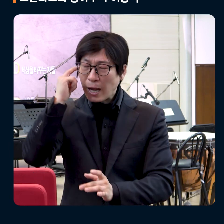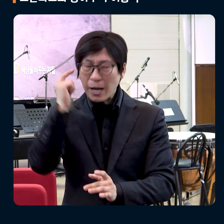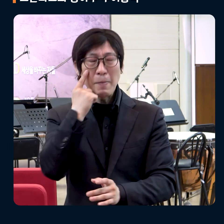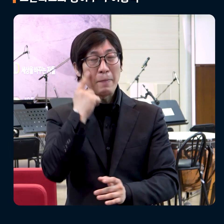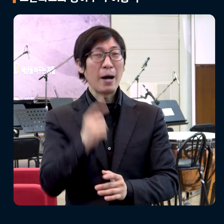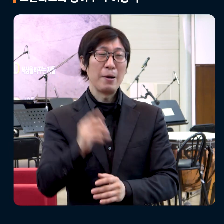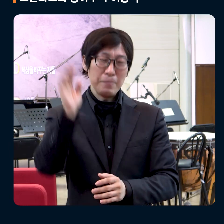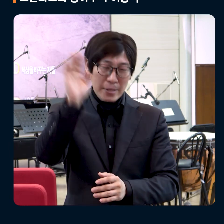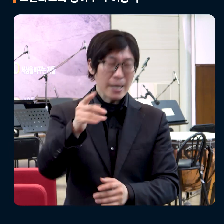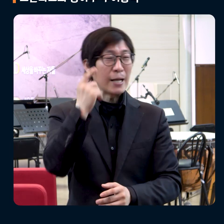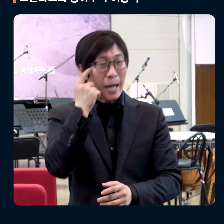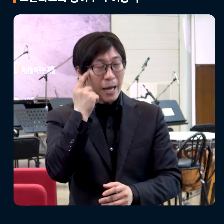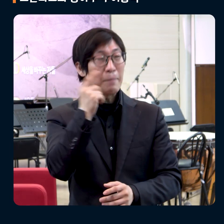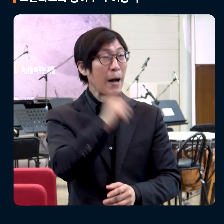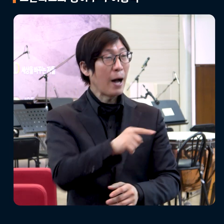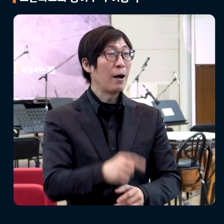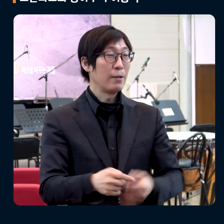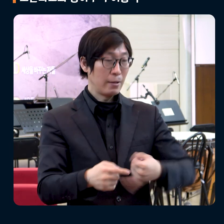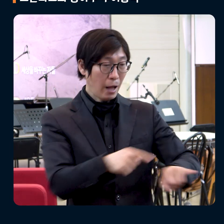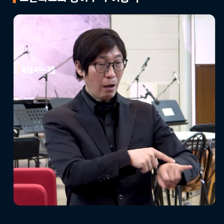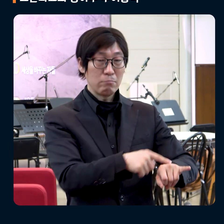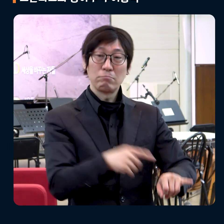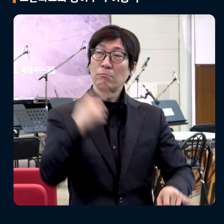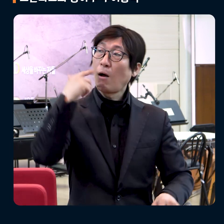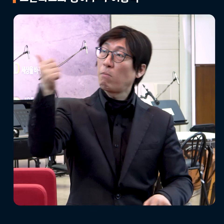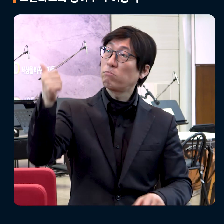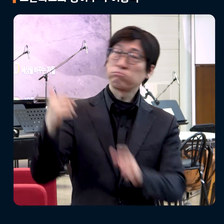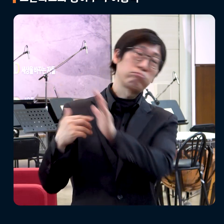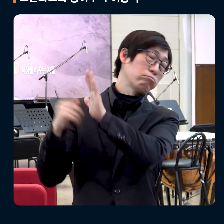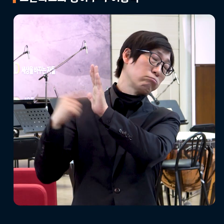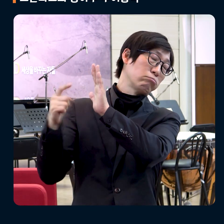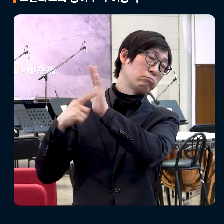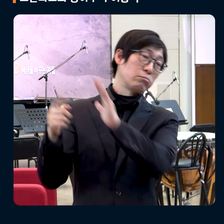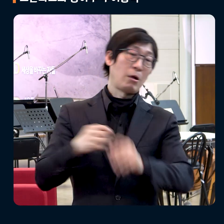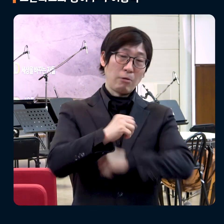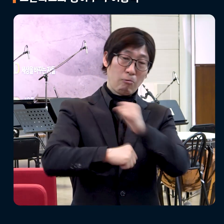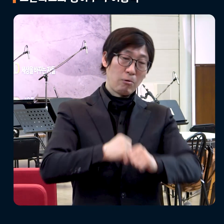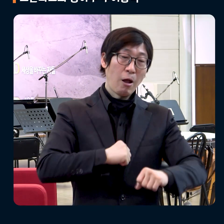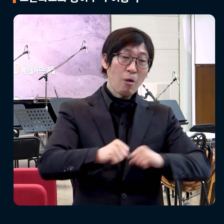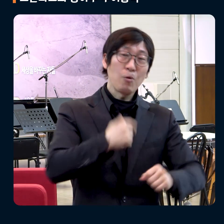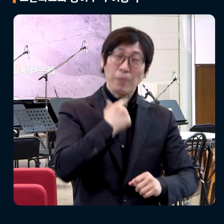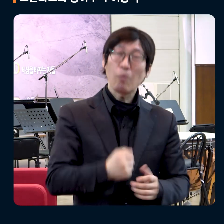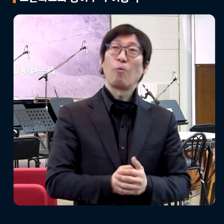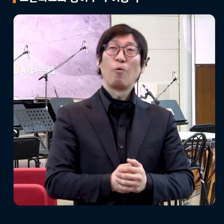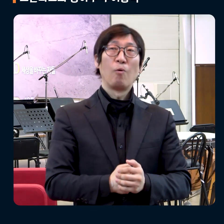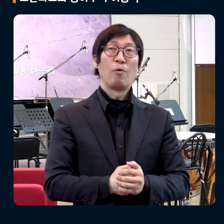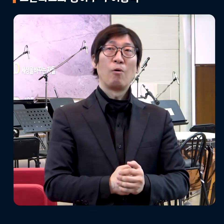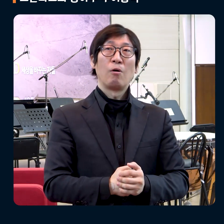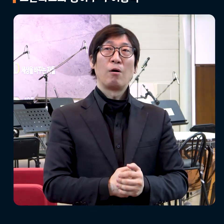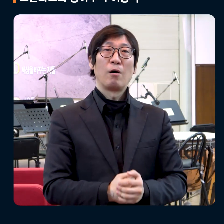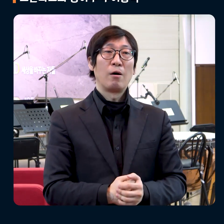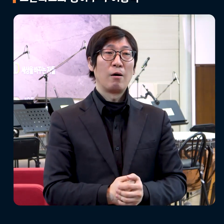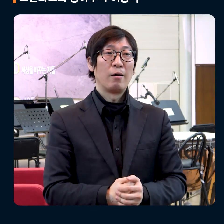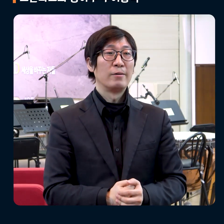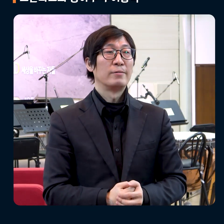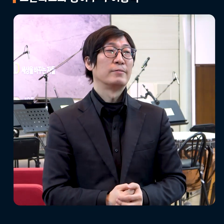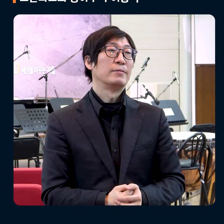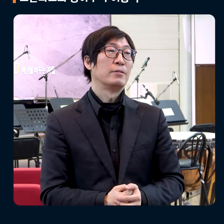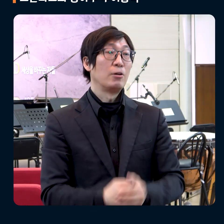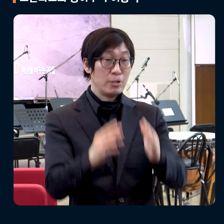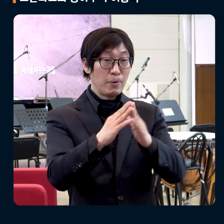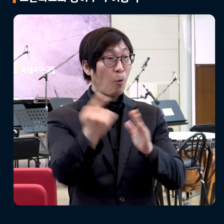너 주님을 생각하고 네 미래 가정을 생각해라. 아무리 얘기해도 딸이요, 아빠 왜 이래, 난 자유롭게 살 거야,